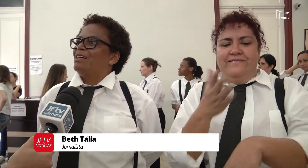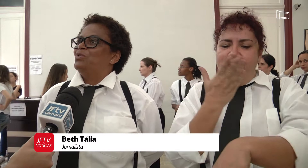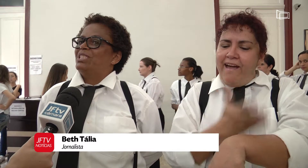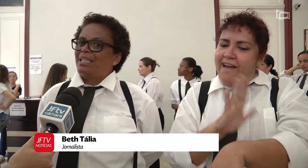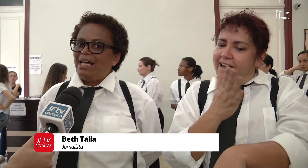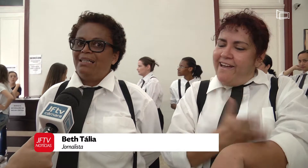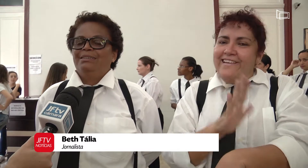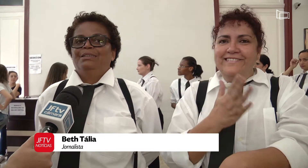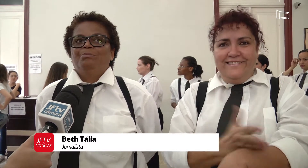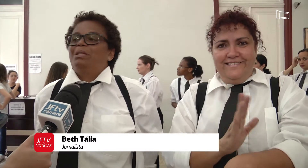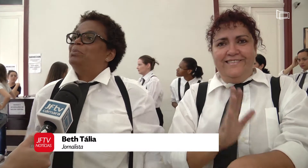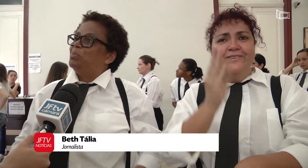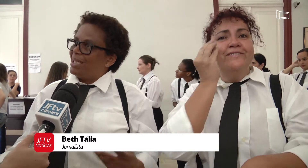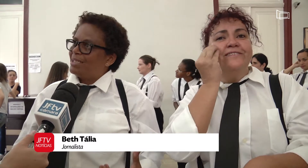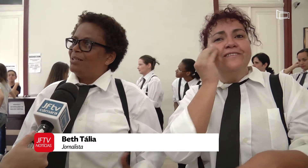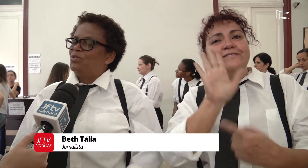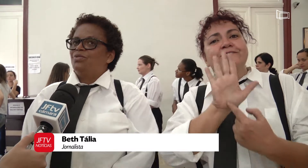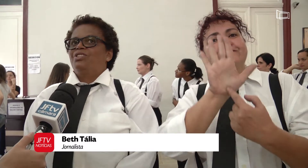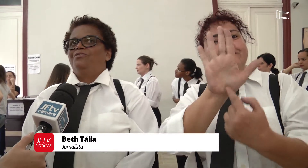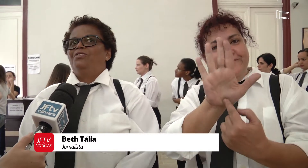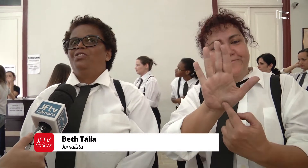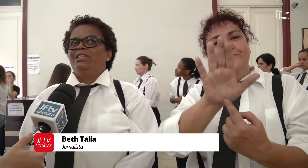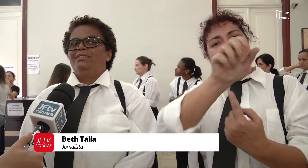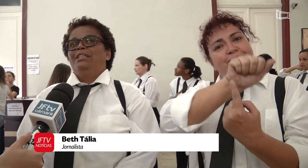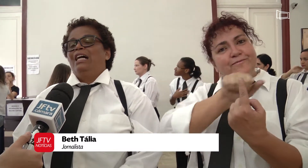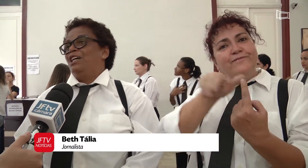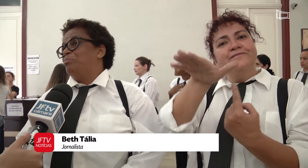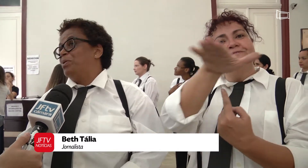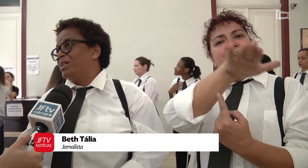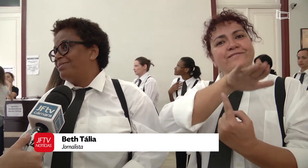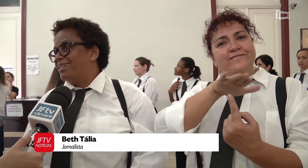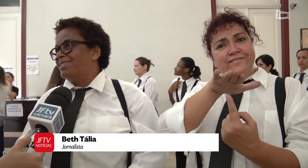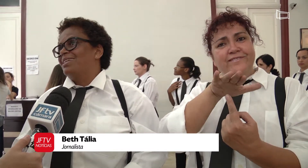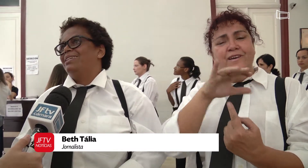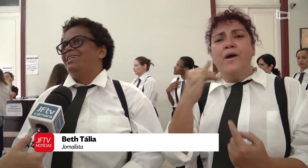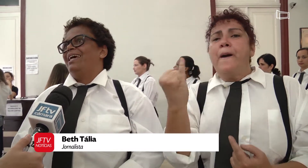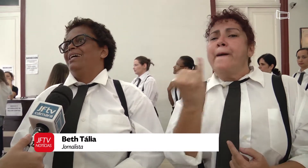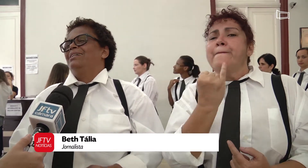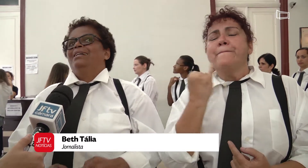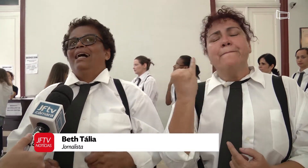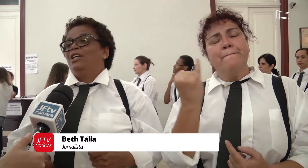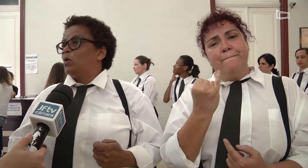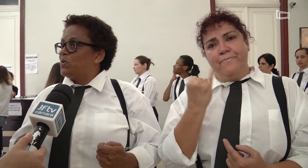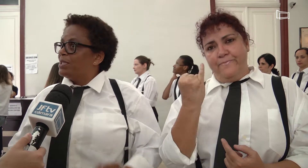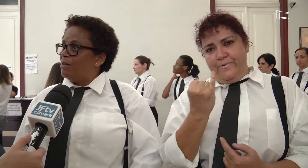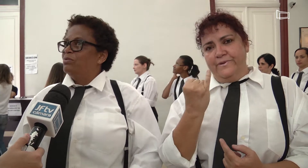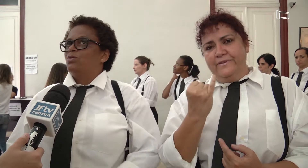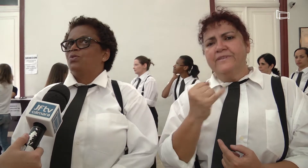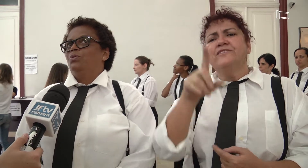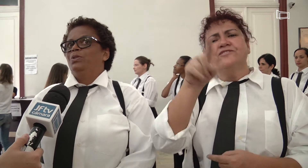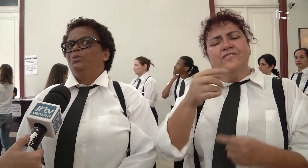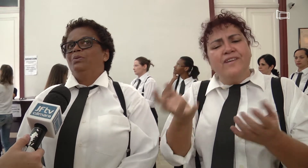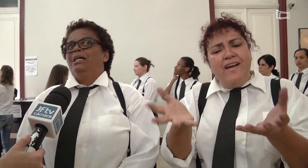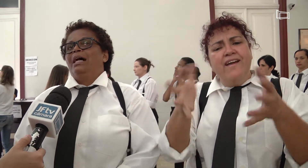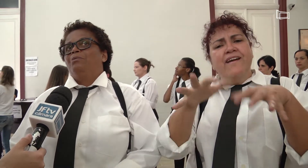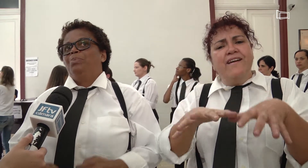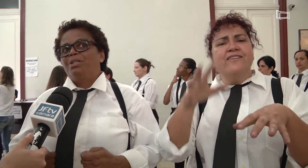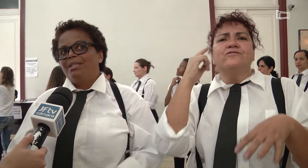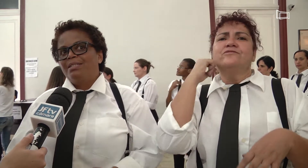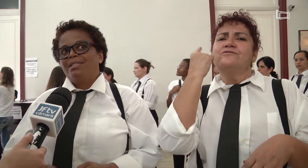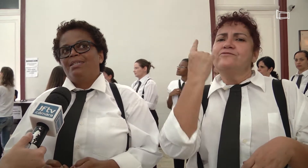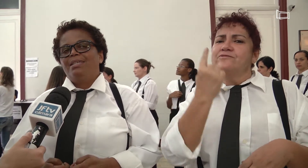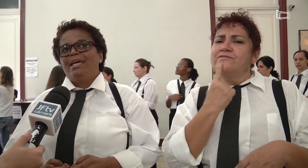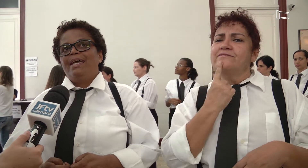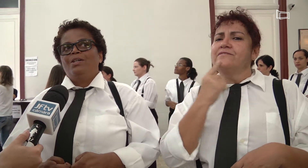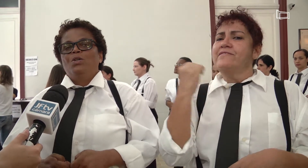para tentar mostrar para a população de Juiz de Fora a importância que é a inclusão do surdo, a